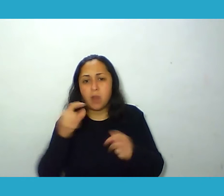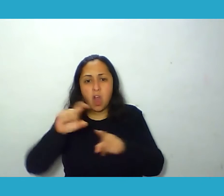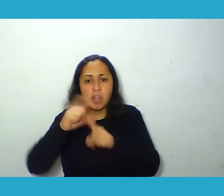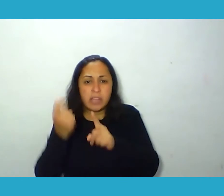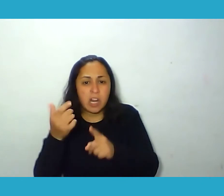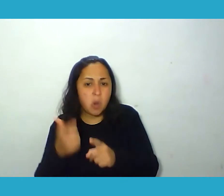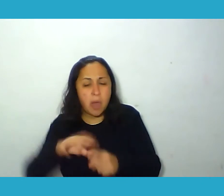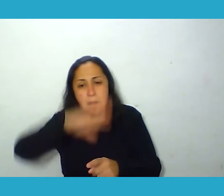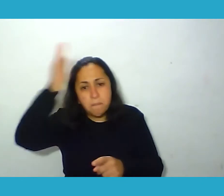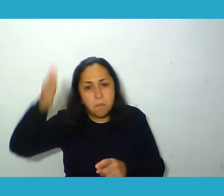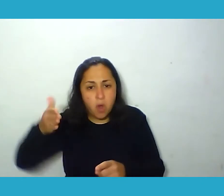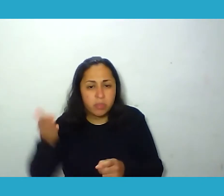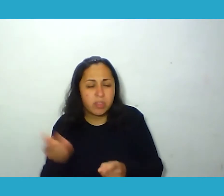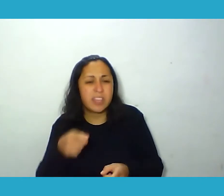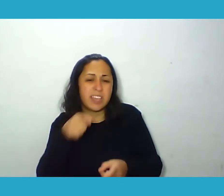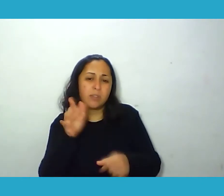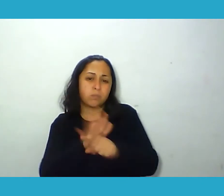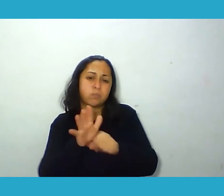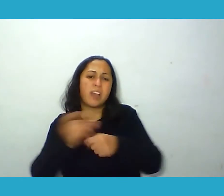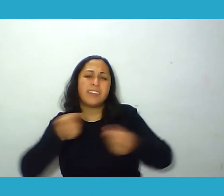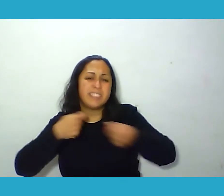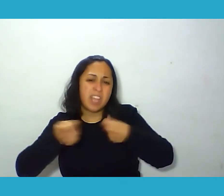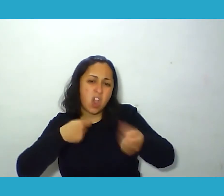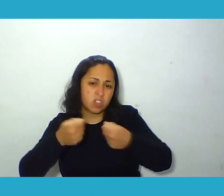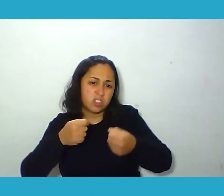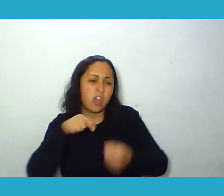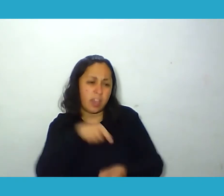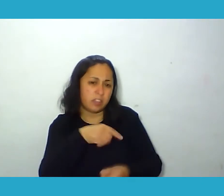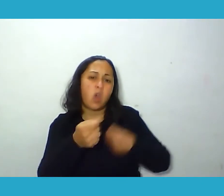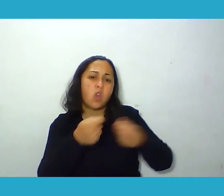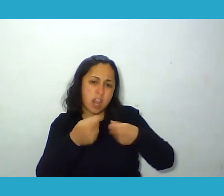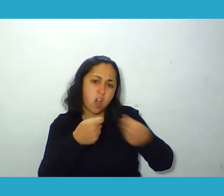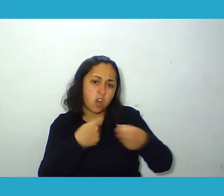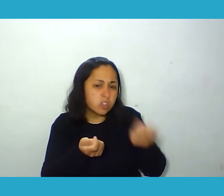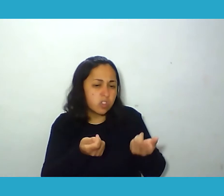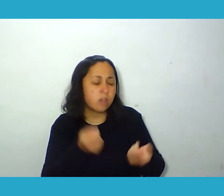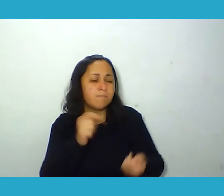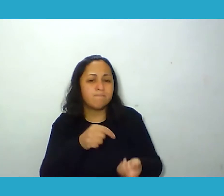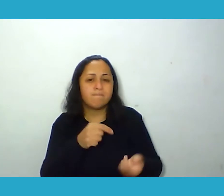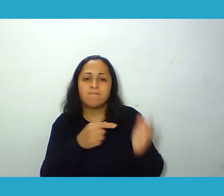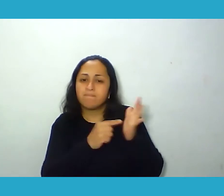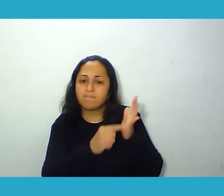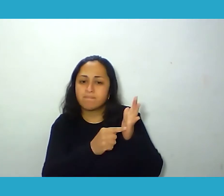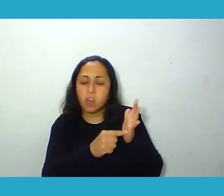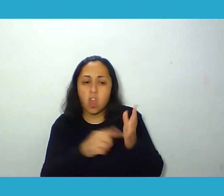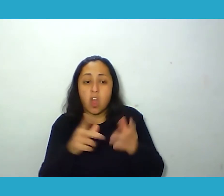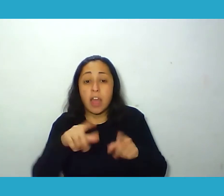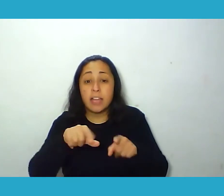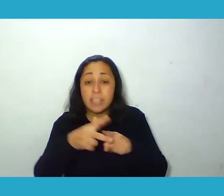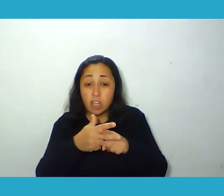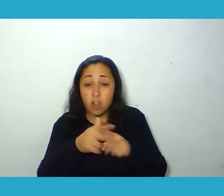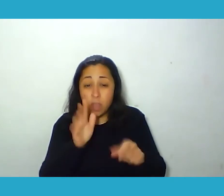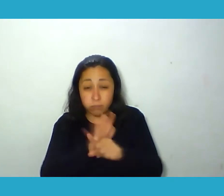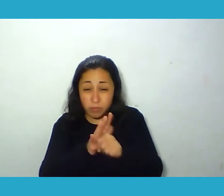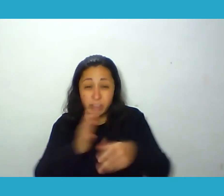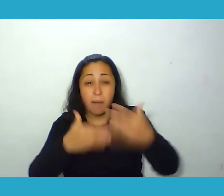ejemplo, montañas, montes. Es un negocio esto. Con ello quiere señalar que no todas las tecnologías implican